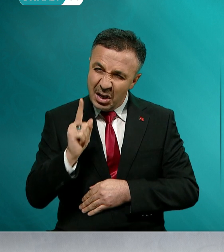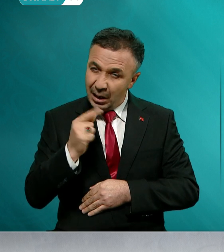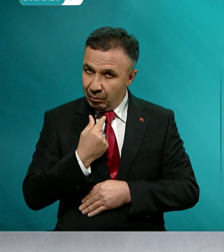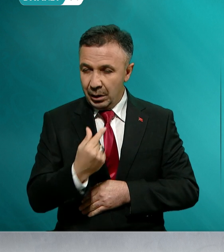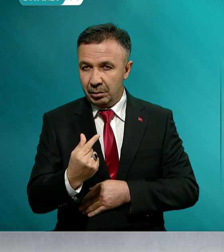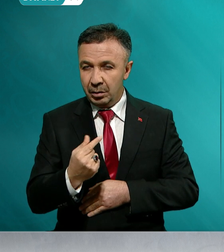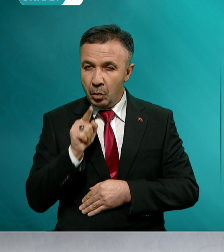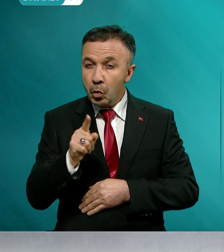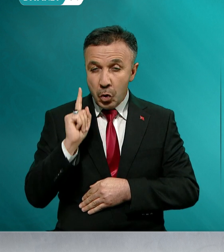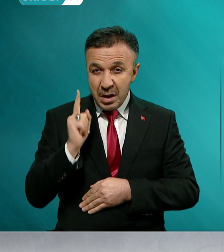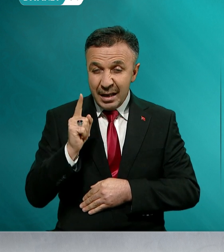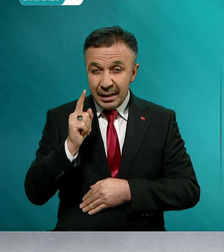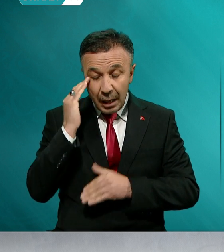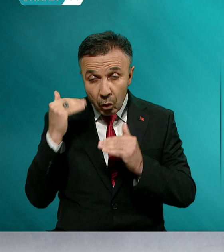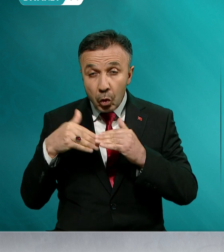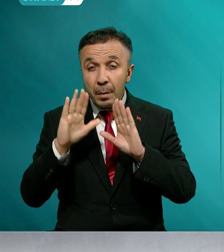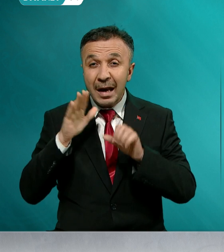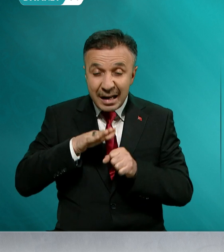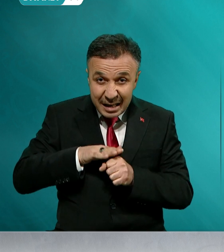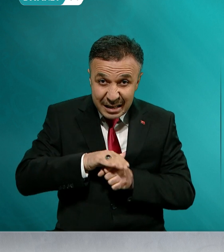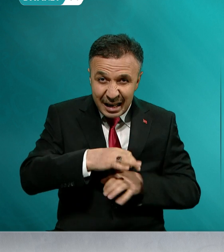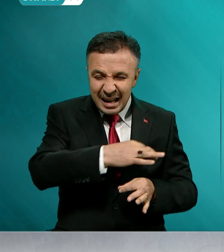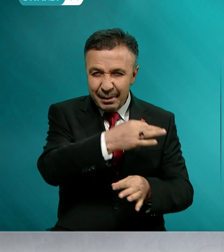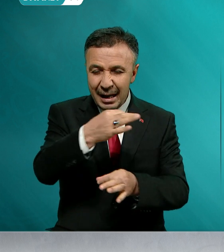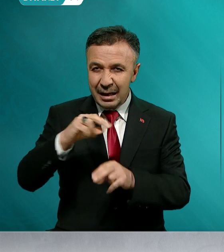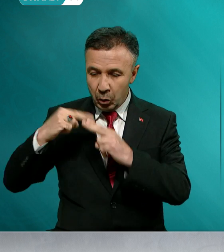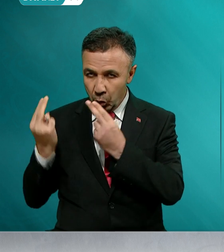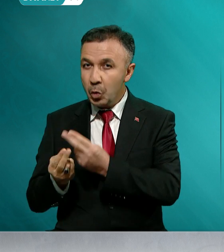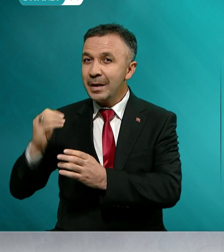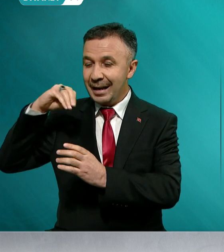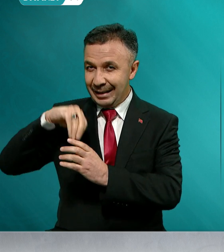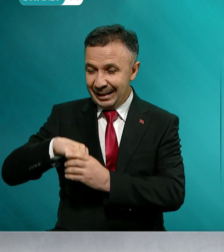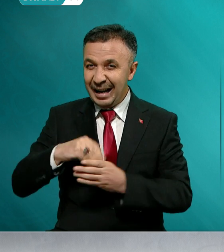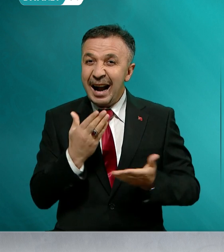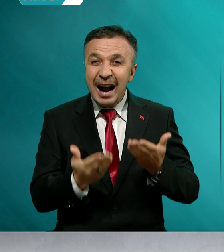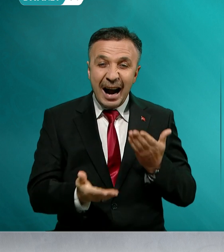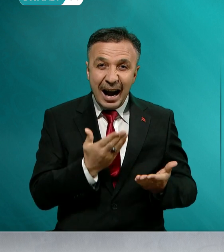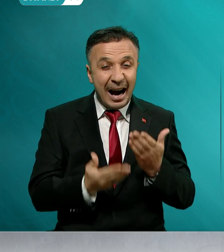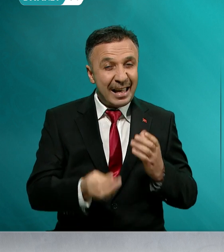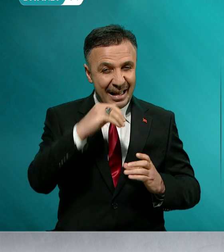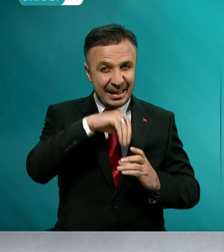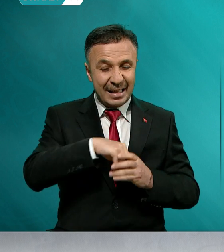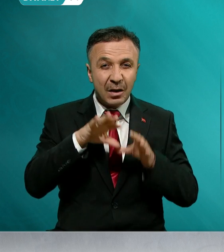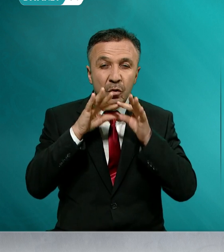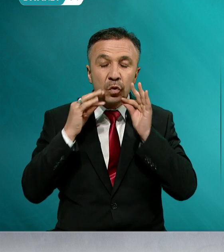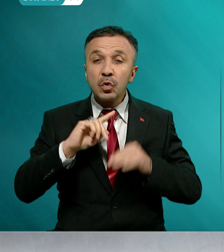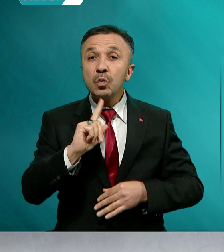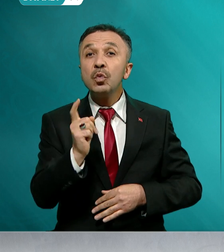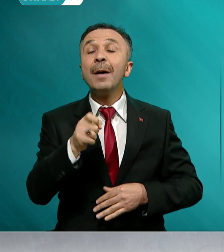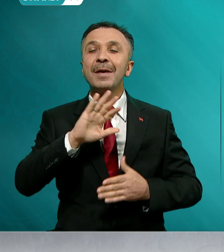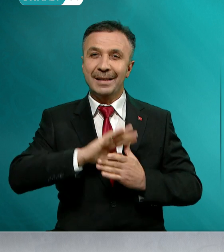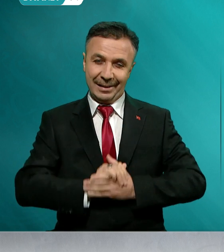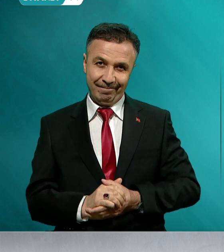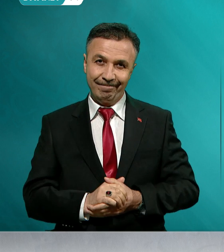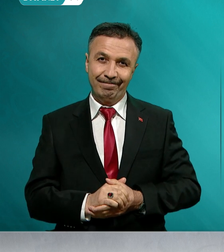tehdide aldırış etmeyen Zalimler dünyada da ahirette de huzur bulamayacaktır